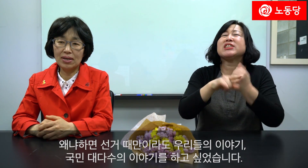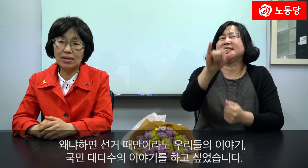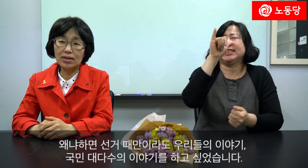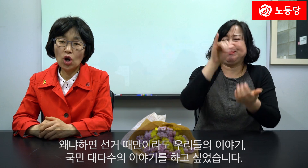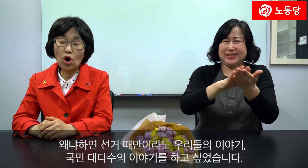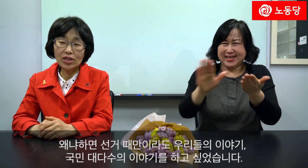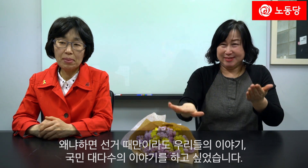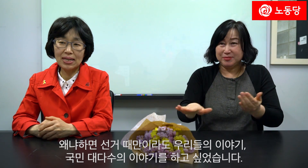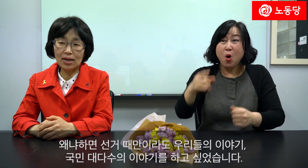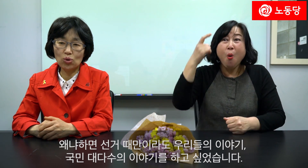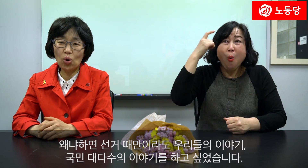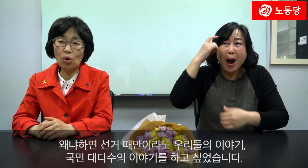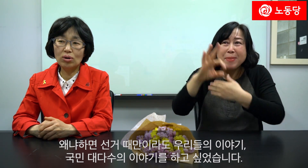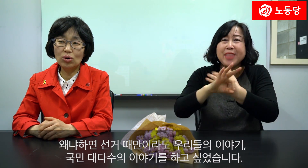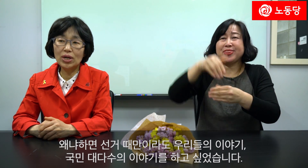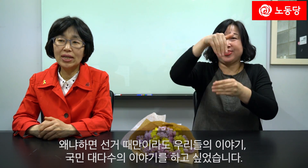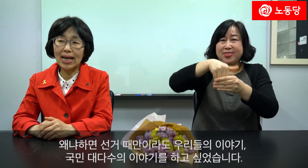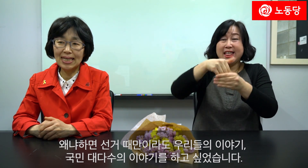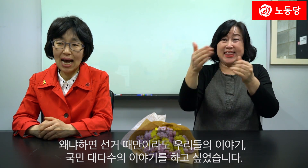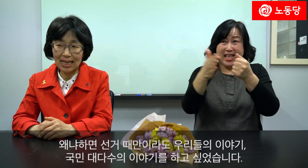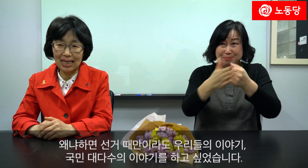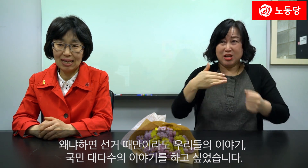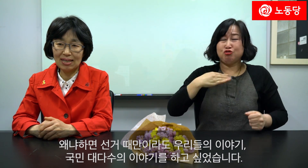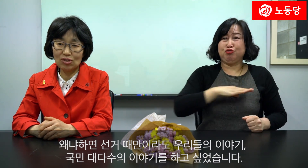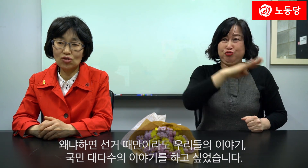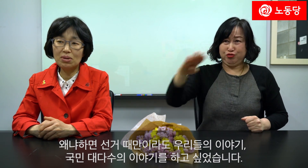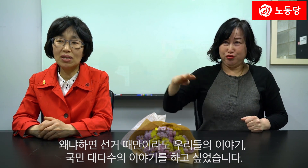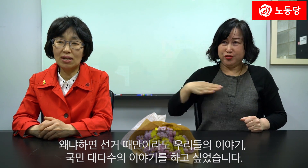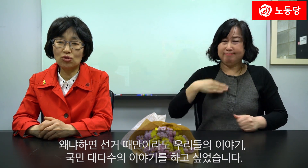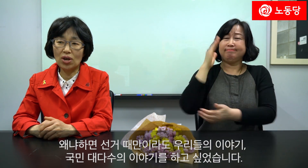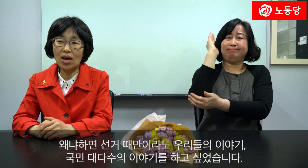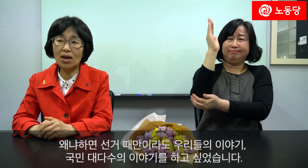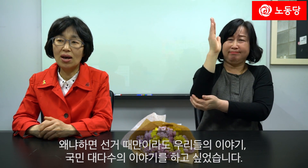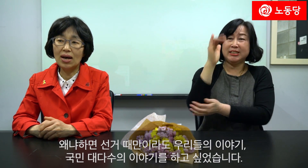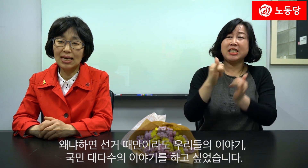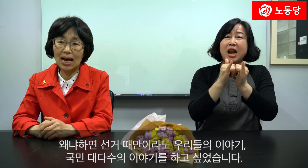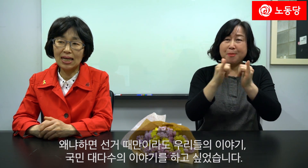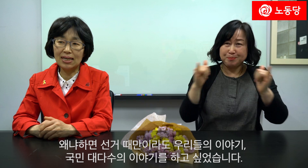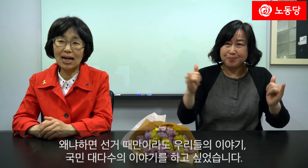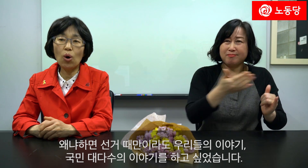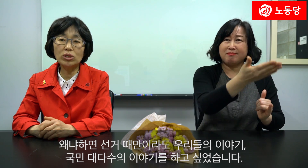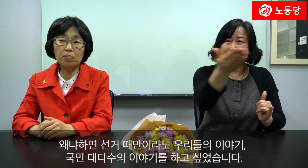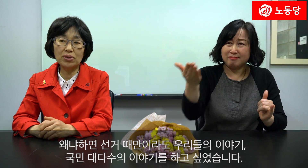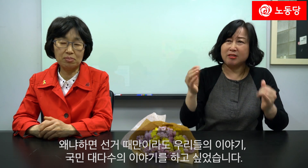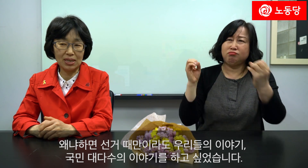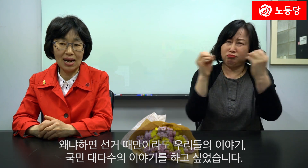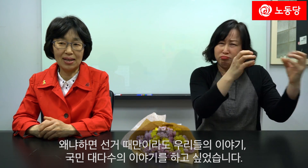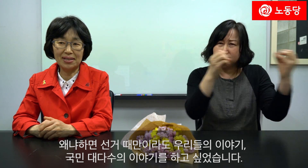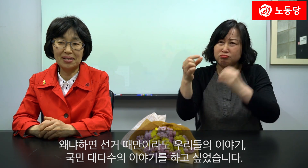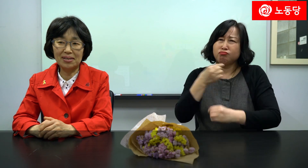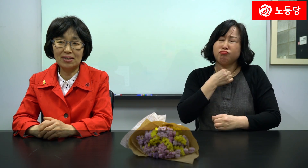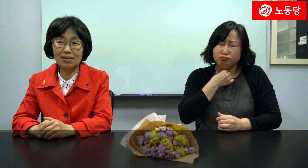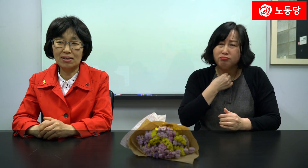왜냐하면 선거 때만이라도 우리들의 이야기, 국민 대다수의 이야기를 하고